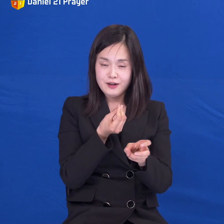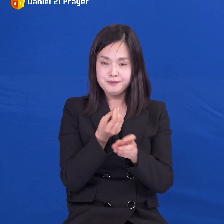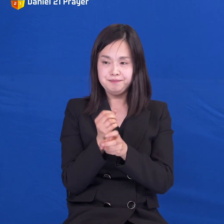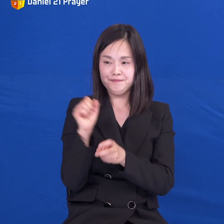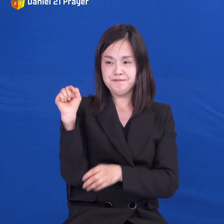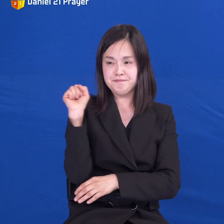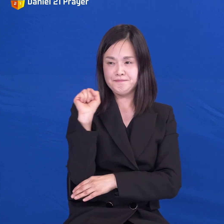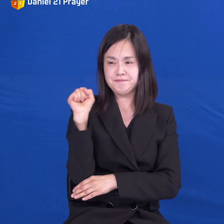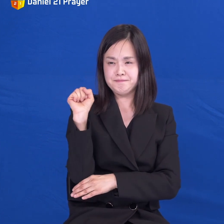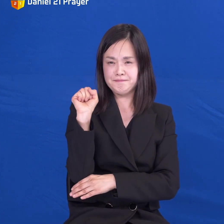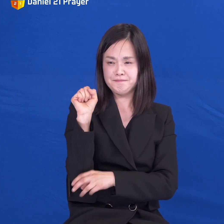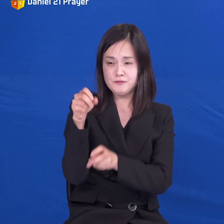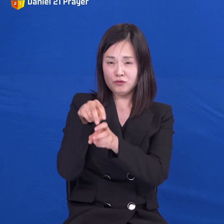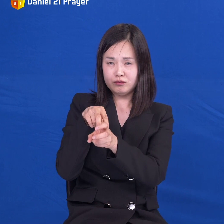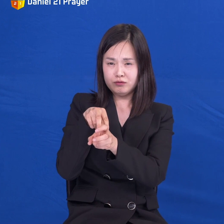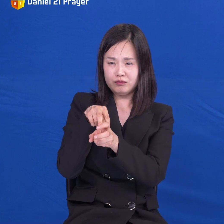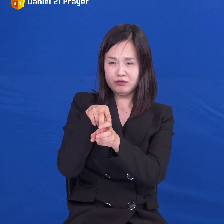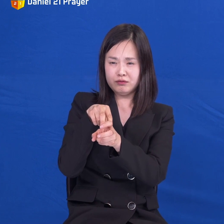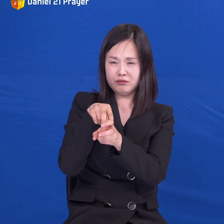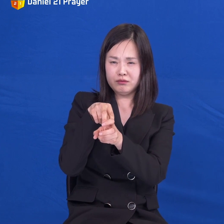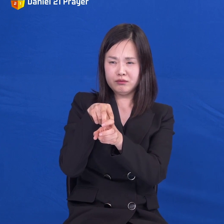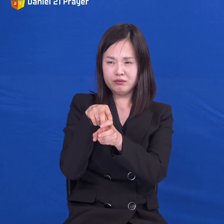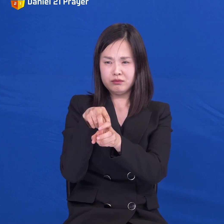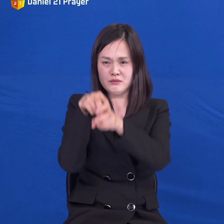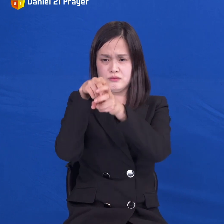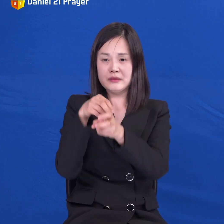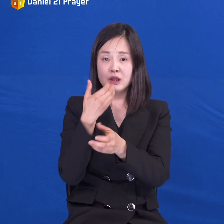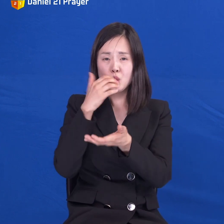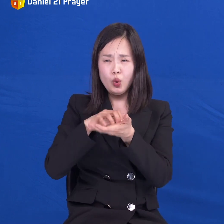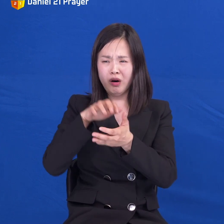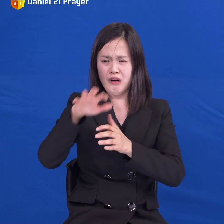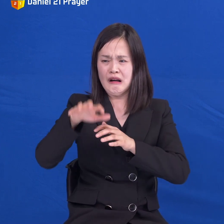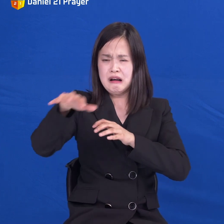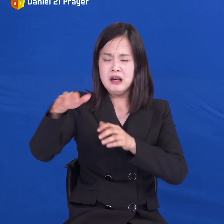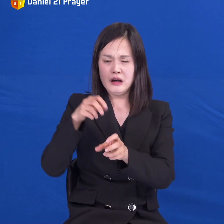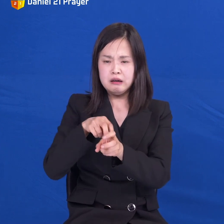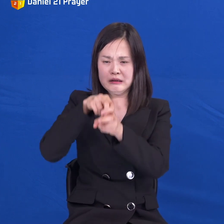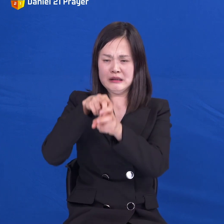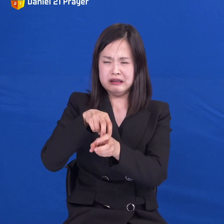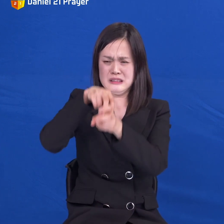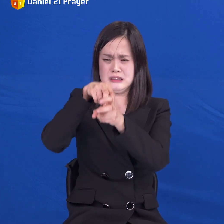뒤에서 떨어졌습니다. 다리가 서지질 않아요. 부러졌어요.